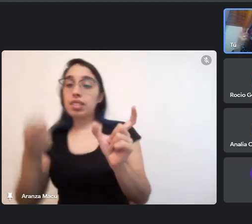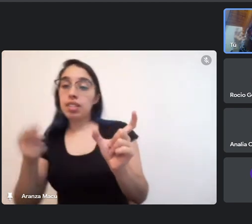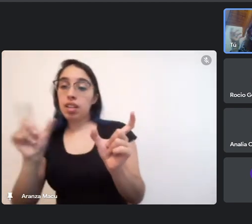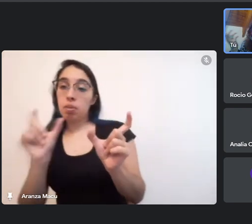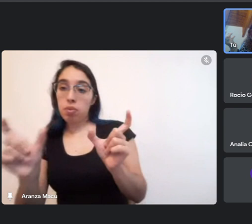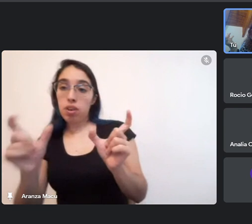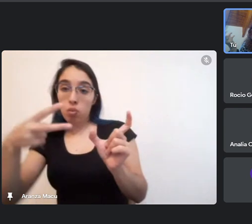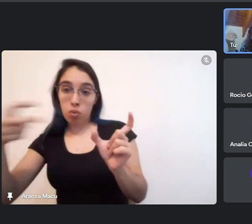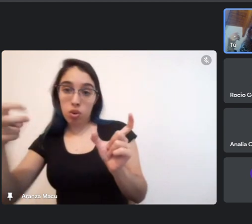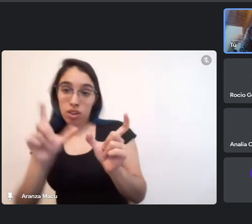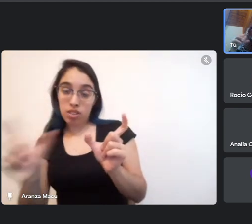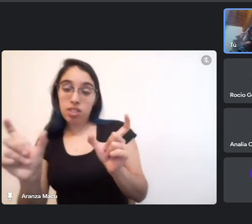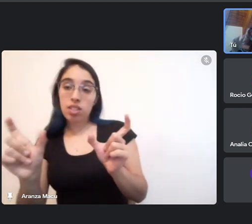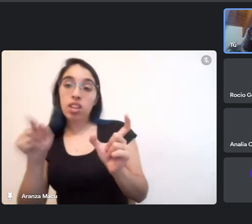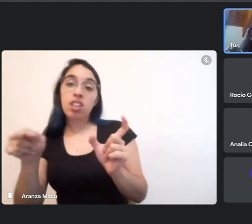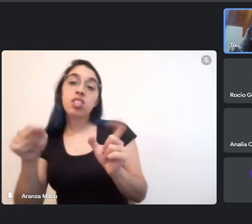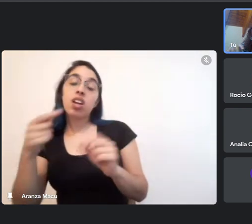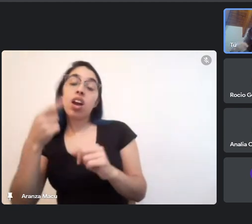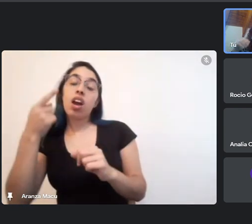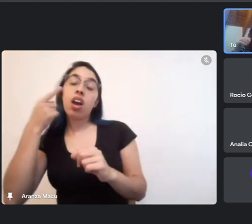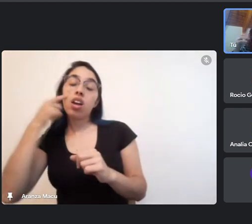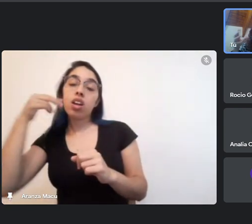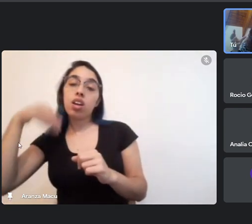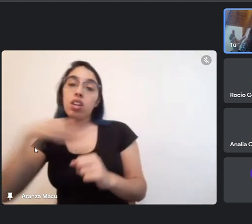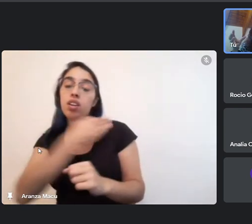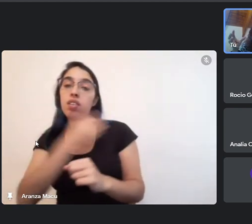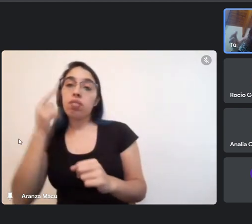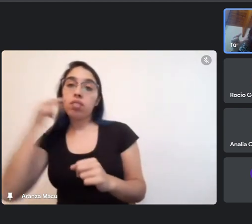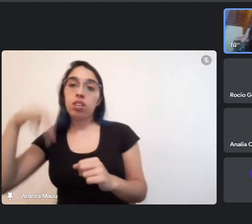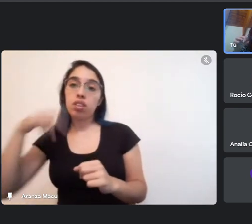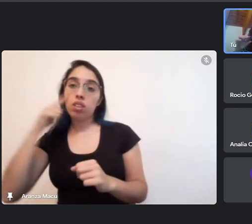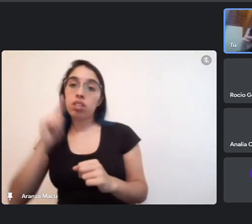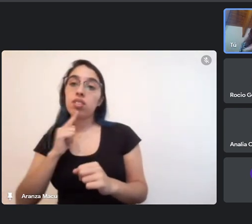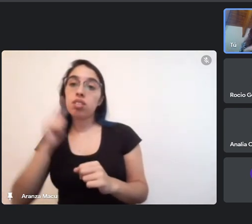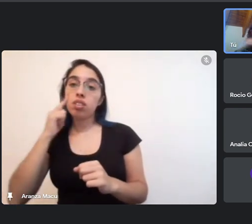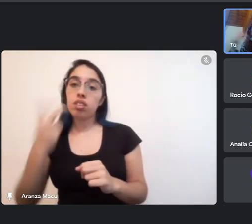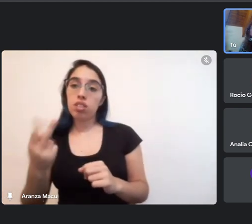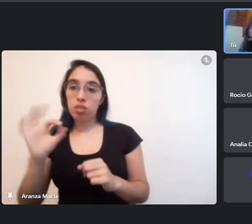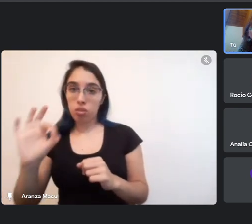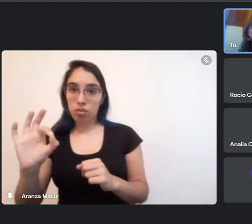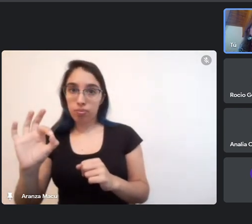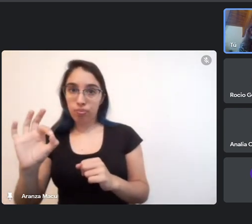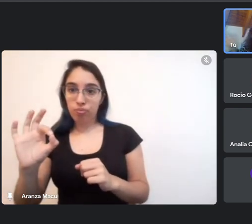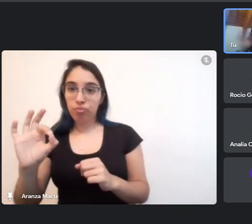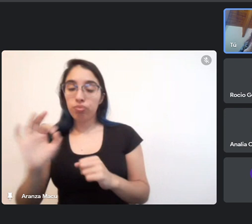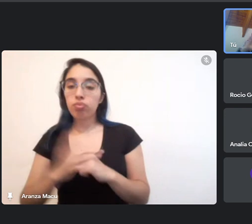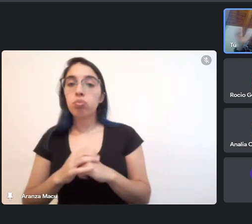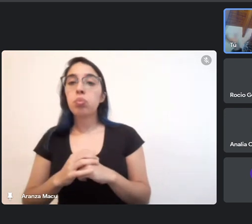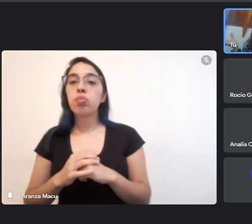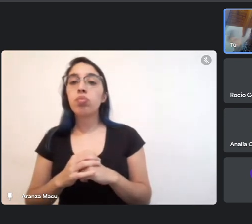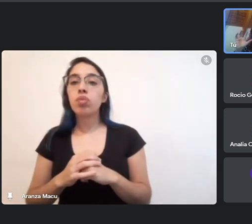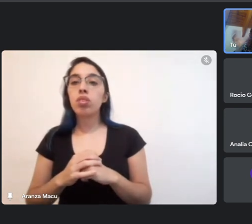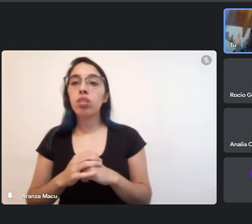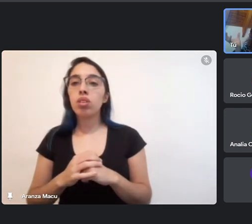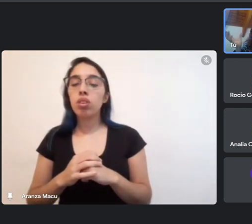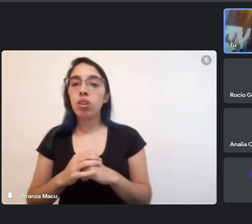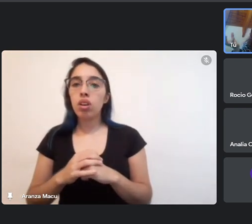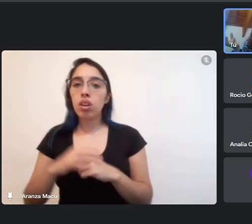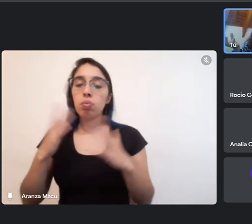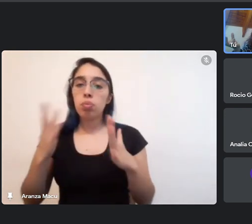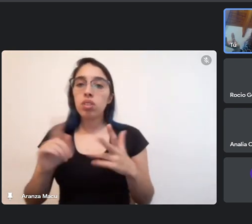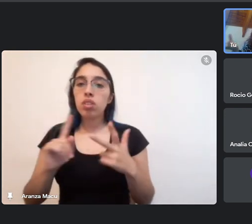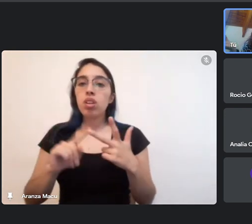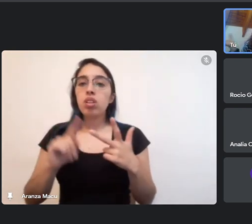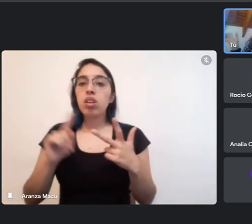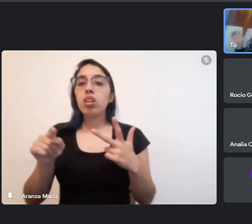Bueno, y cuando es preguntas u oraciones negativas, tanto los auxiliares como los modales se comportan de la misma manera. O